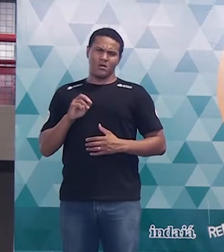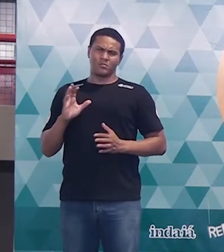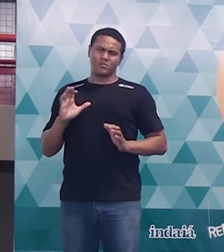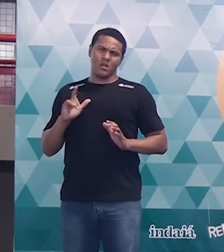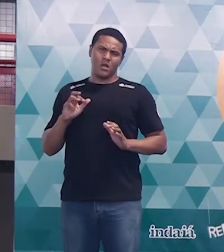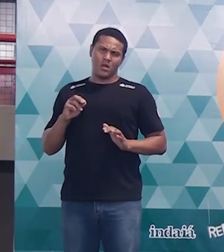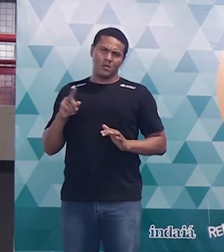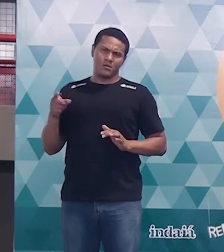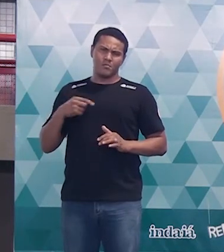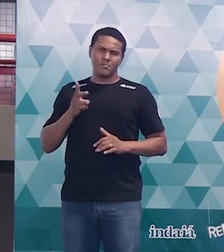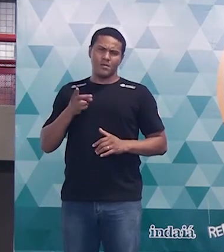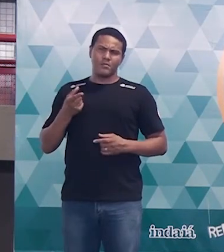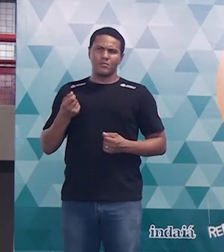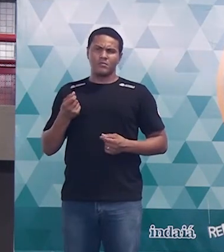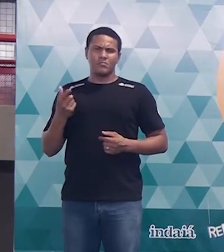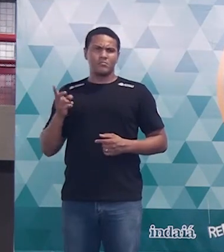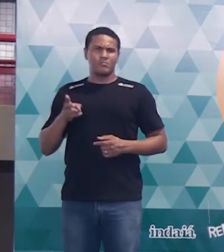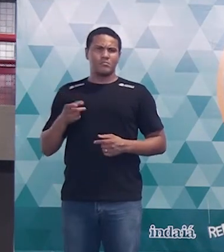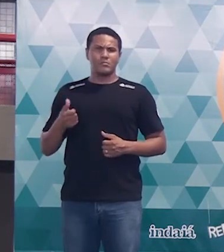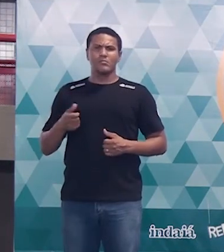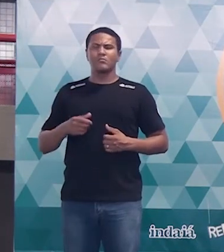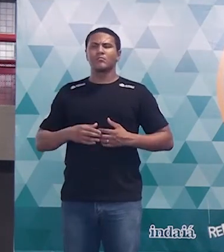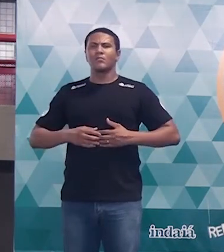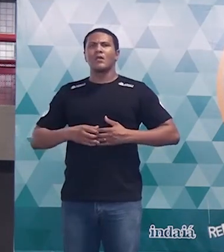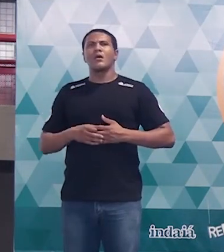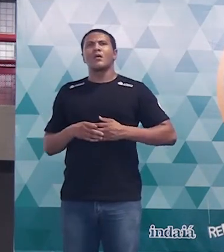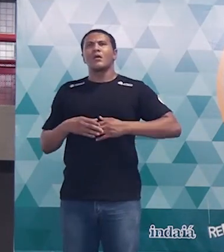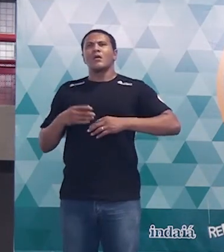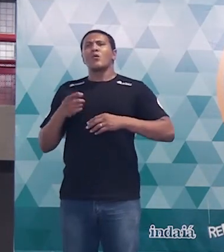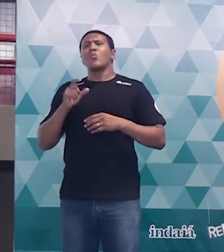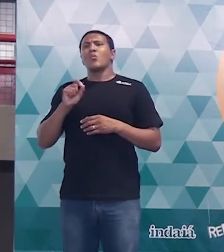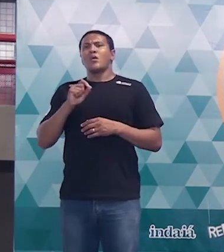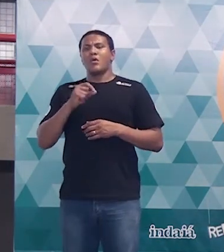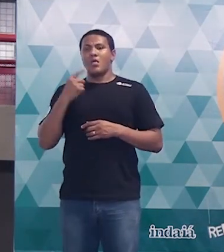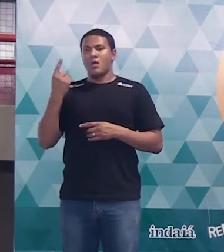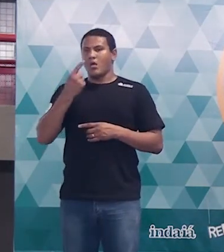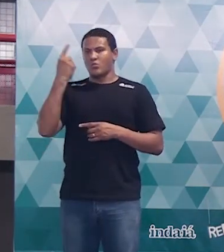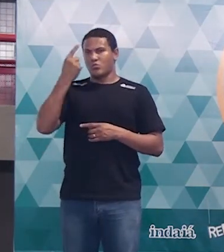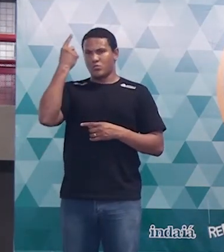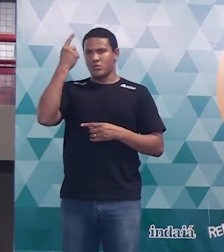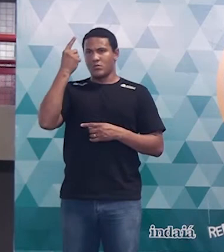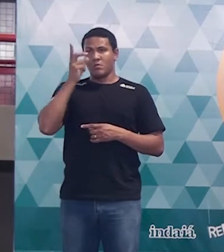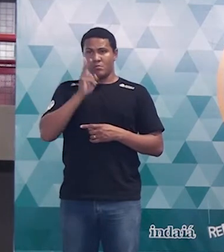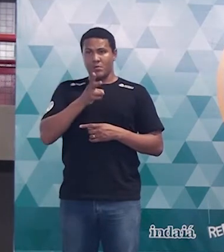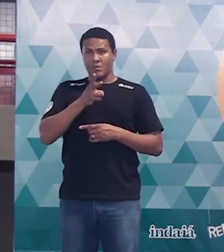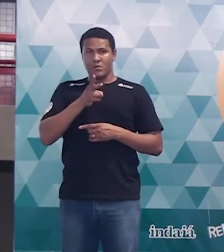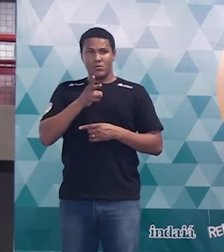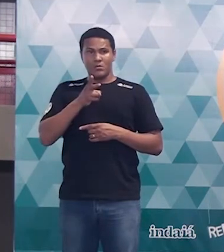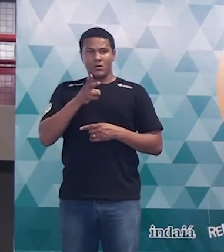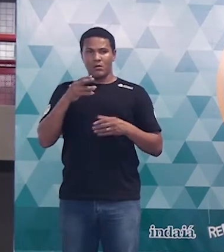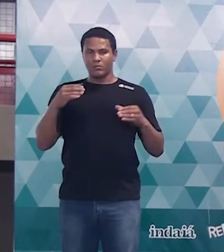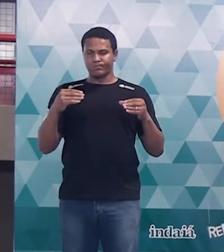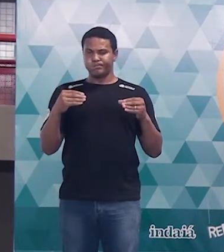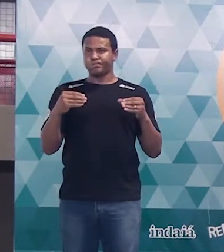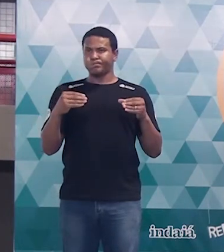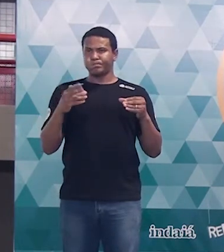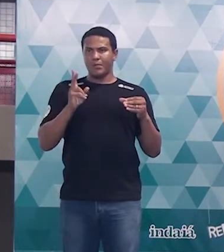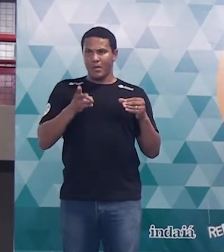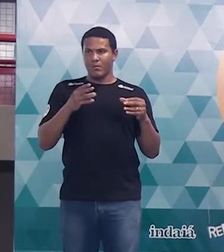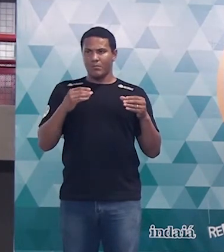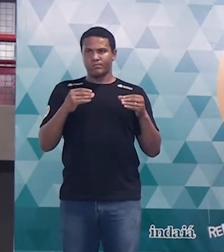cliente. O que ele faz? Aumenta a altura, mantém a espessura da